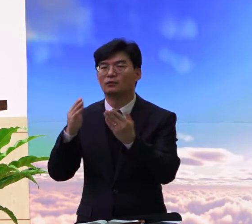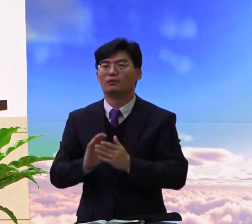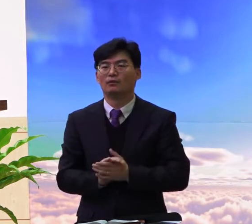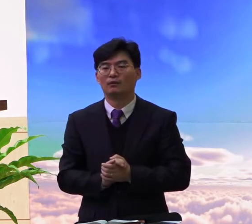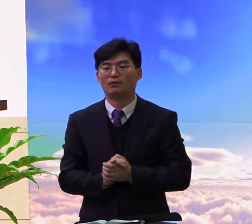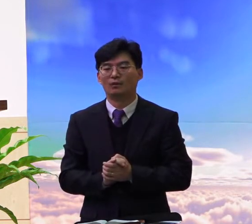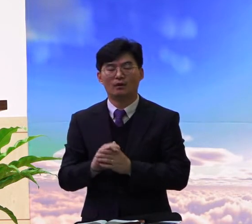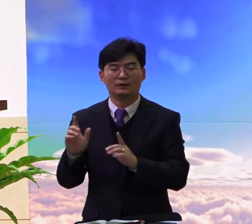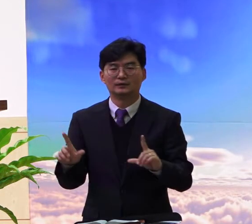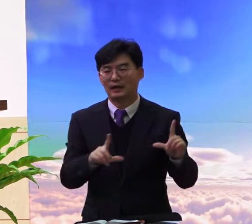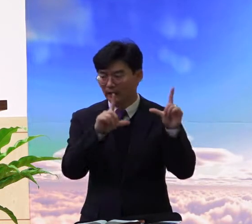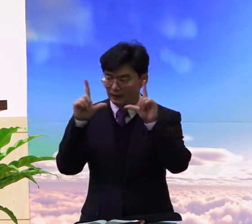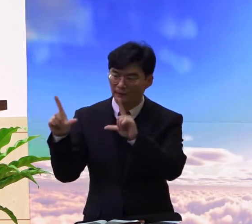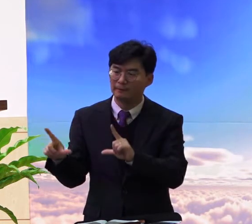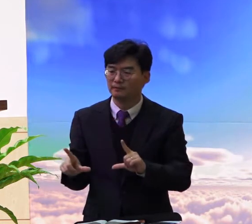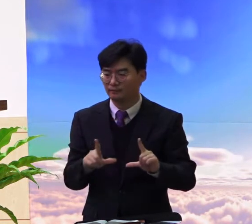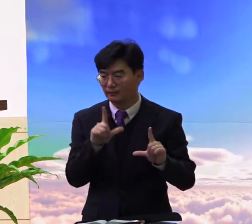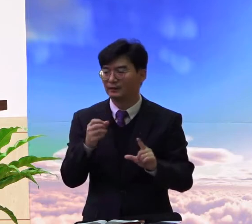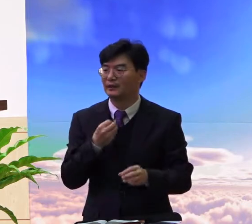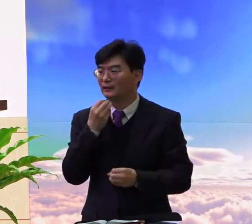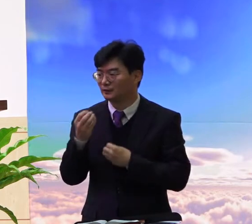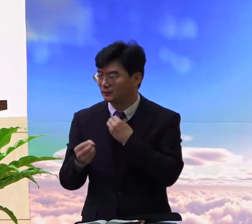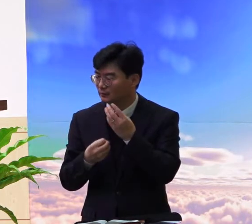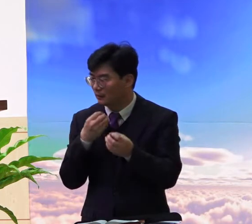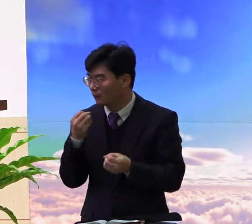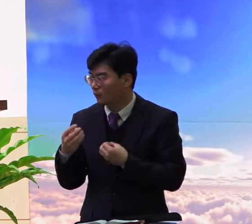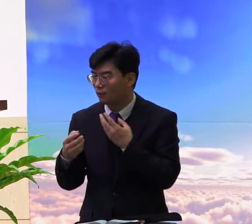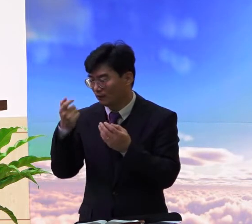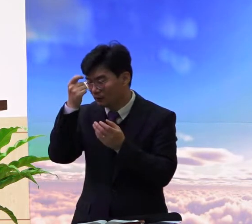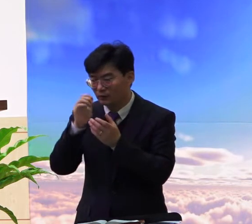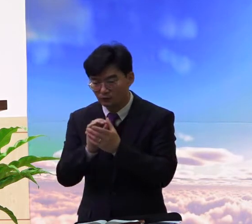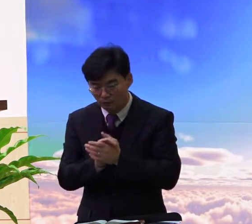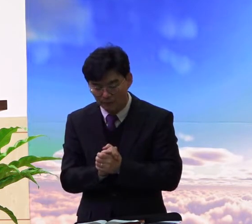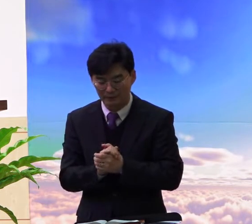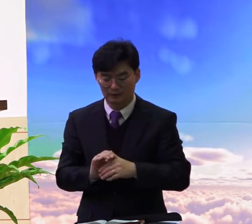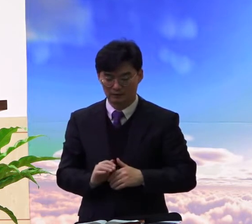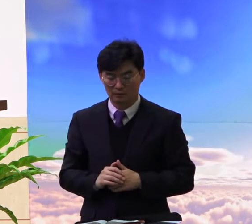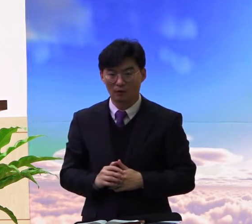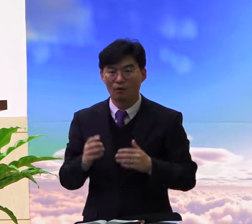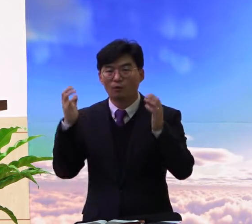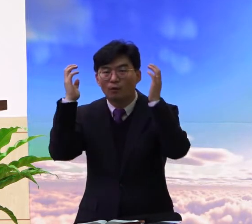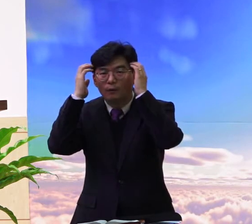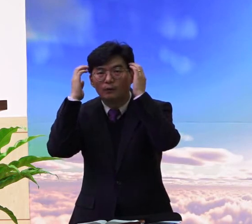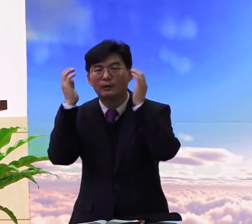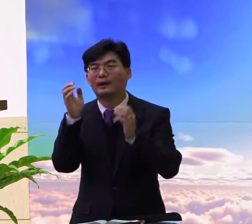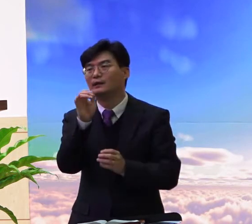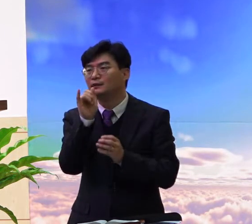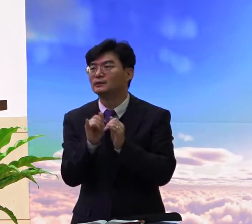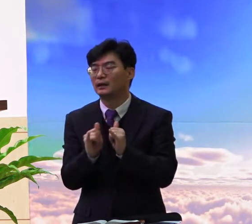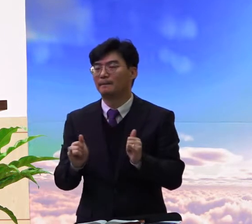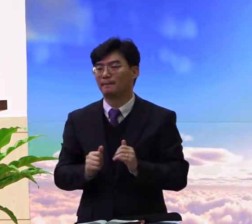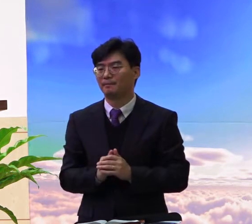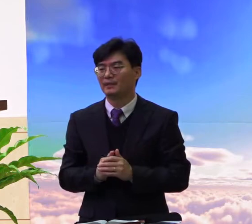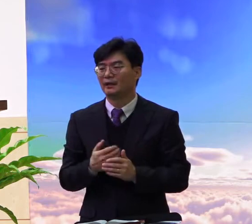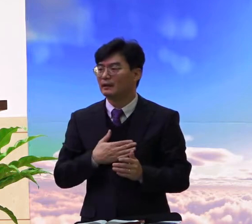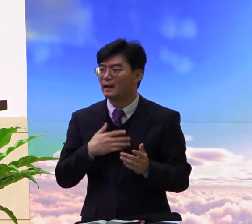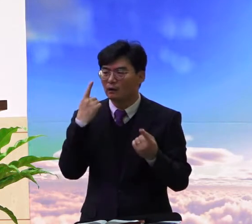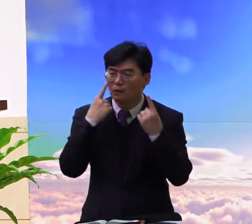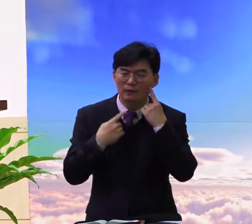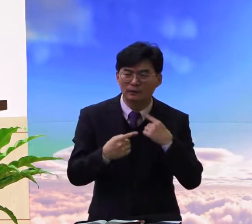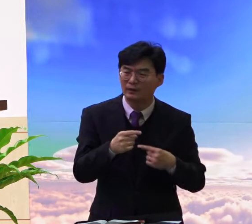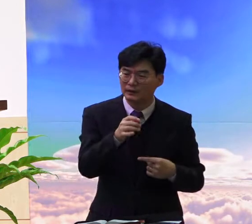간증을 듣고 기도하면서 고통 가운데 있는 사람, 나처럼 그렇게 고통 속에 있는 사람, 나보다 더한 고통